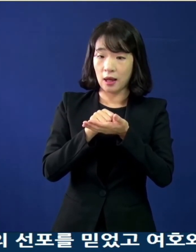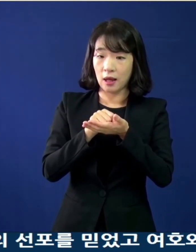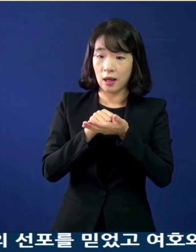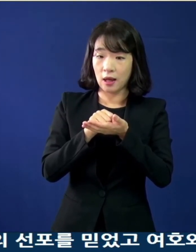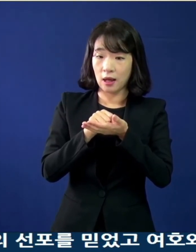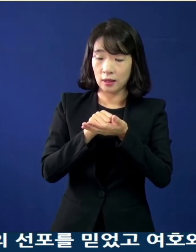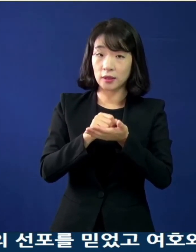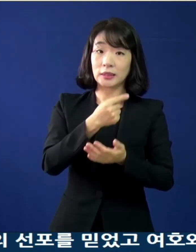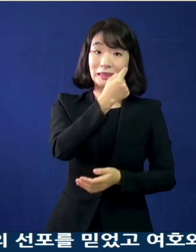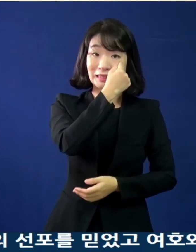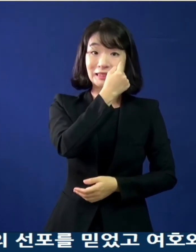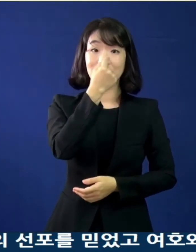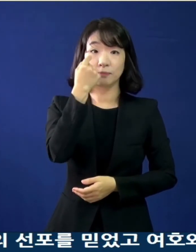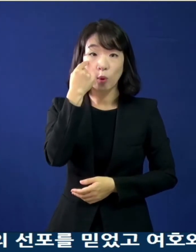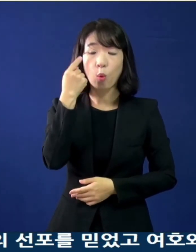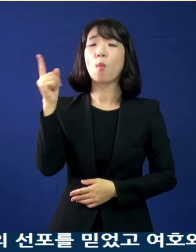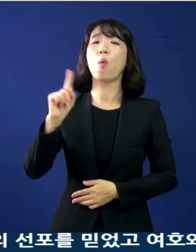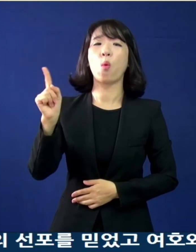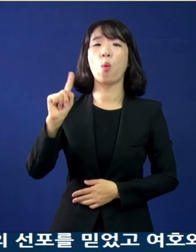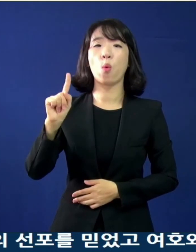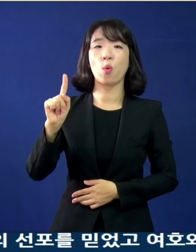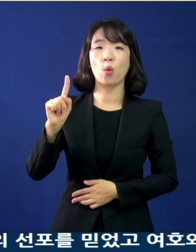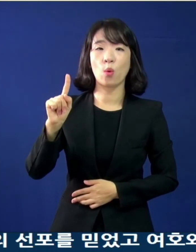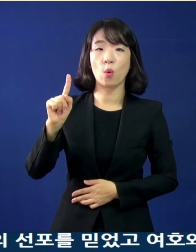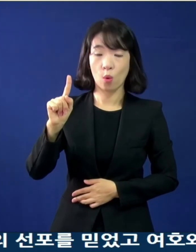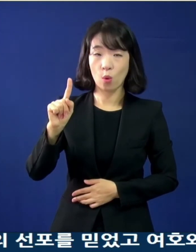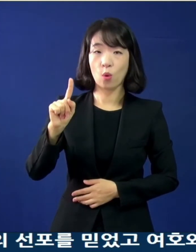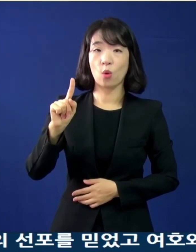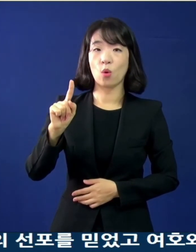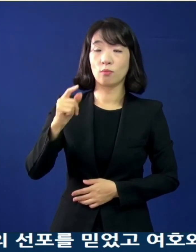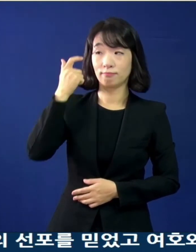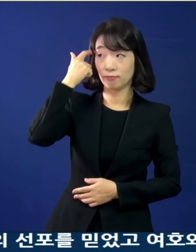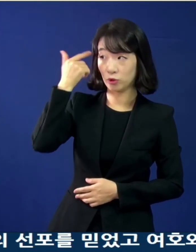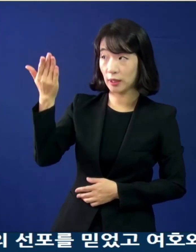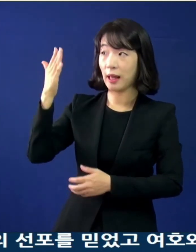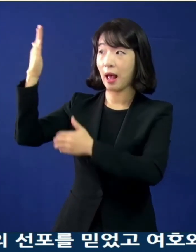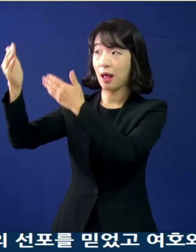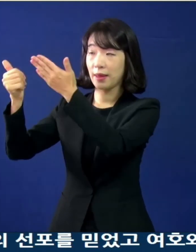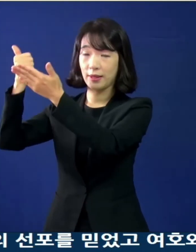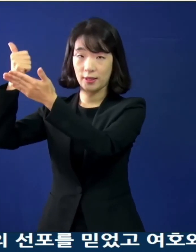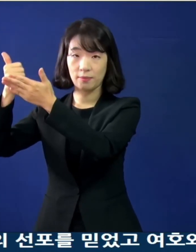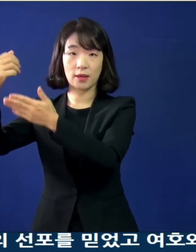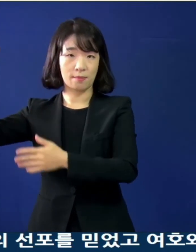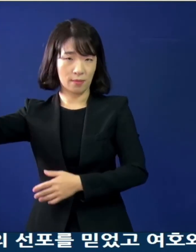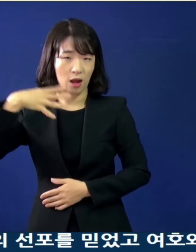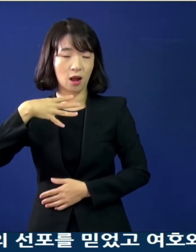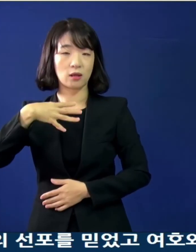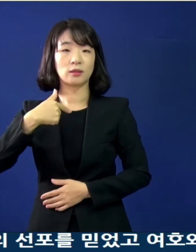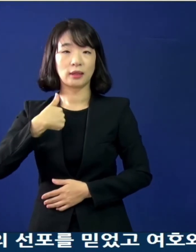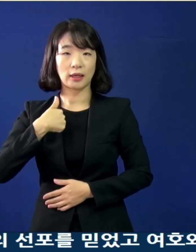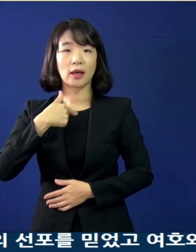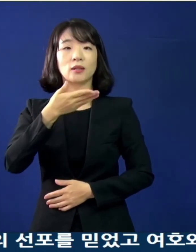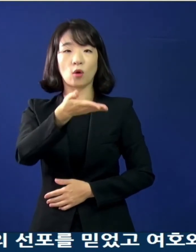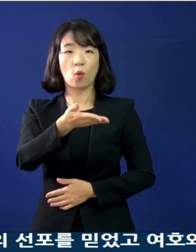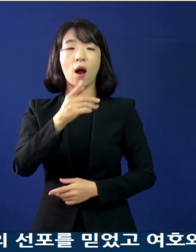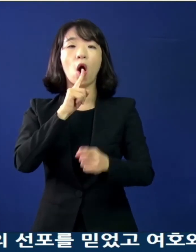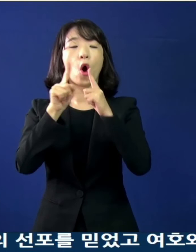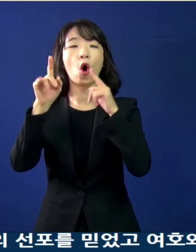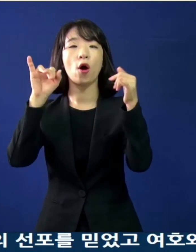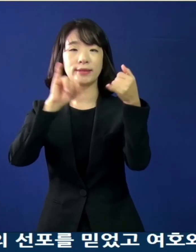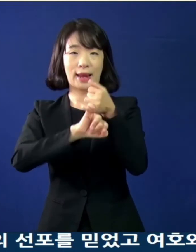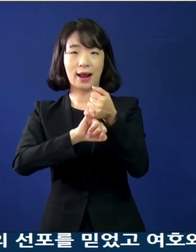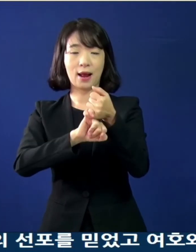이 증표가 뭡니까? 어떻게 압니까? 이때 하나님이 너와 내가 언약을 맺는다, 이상한 방식을 얘기하시는